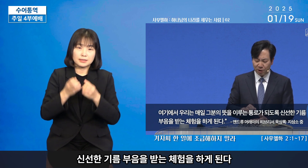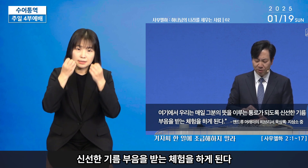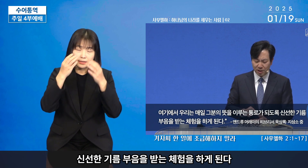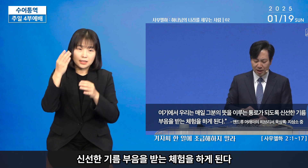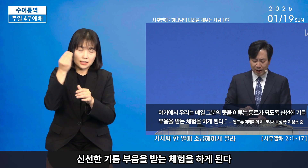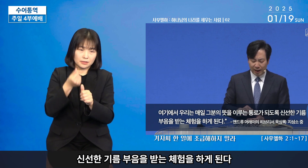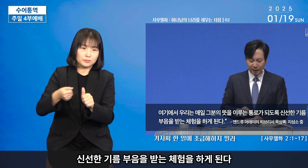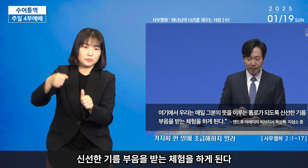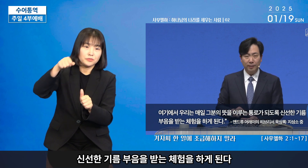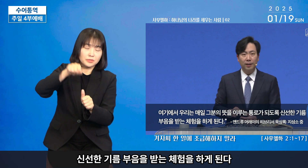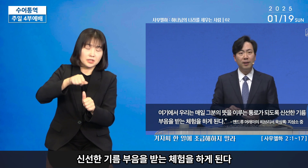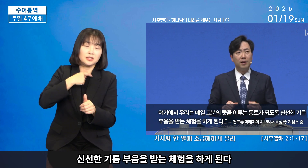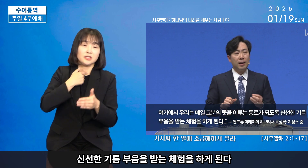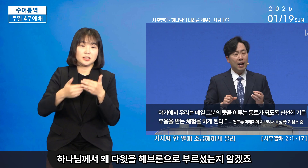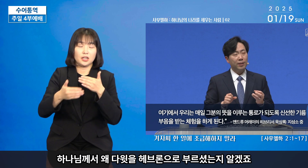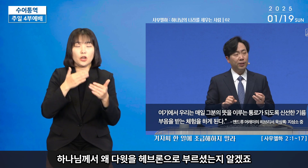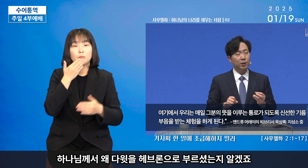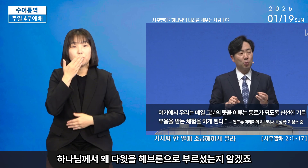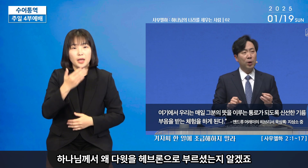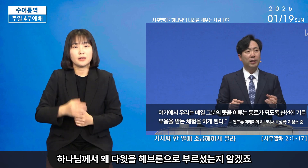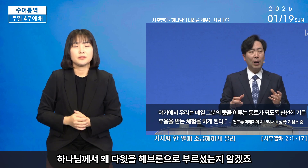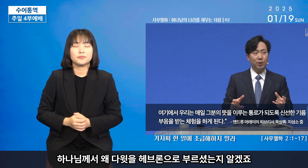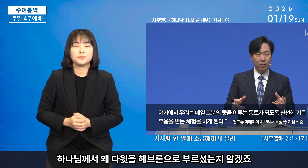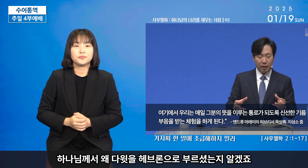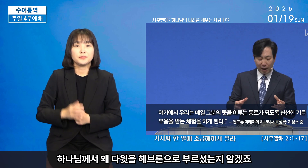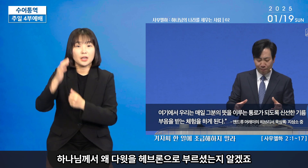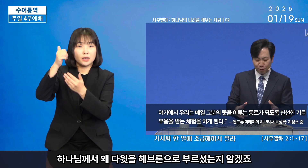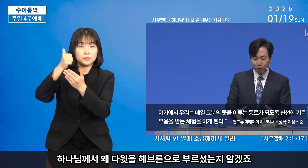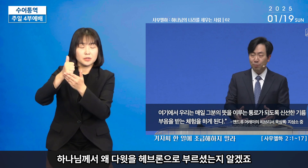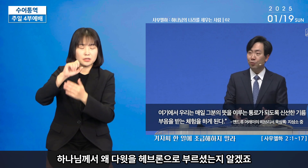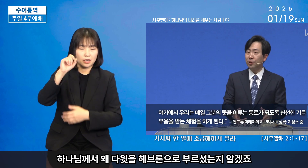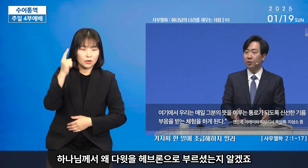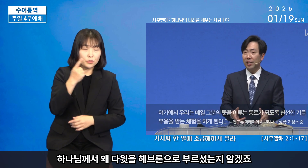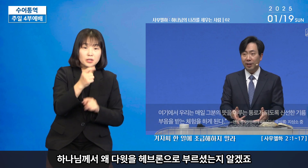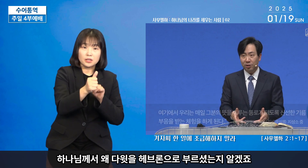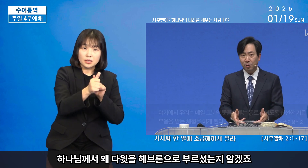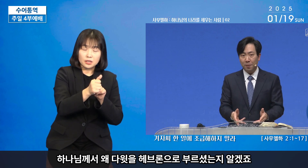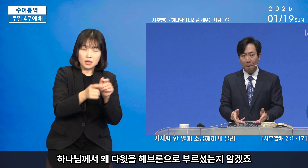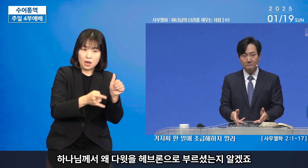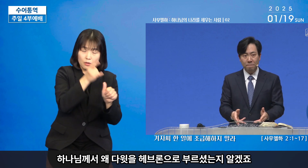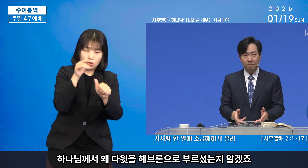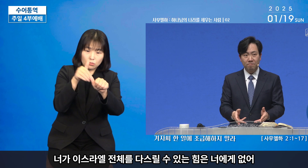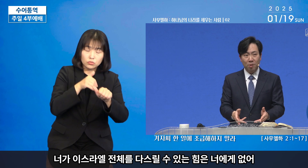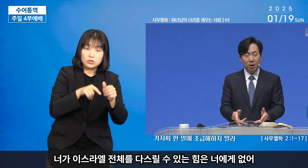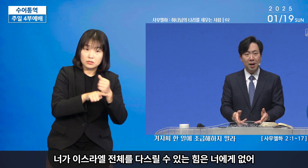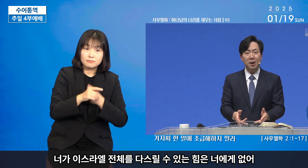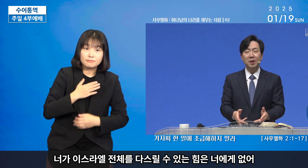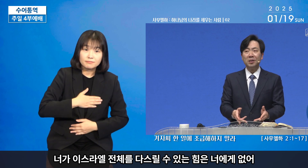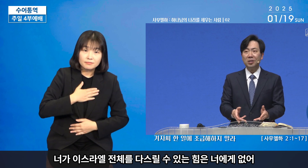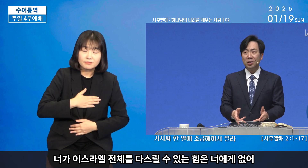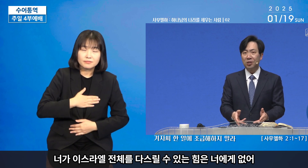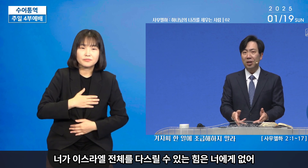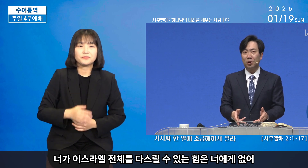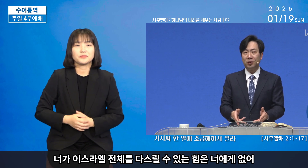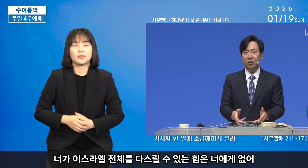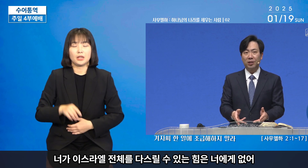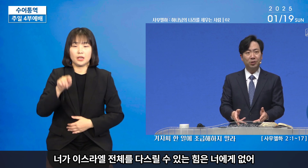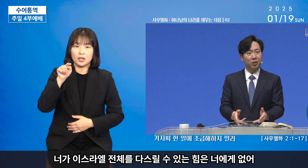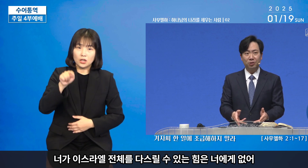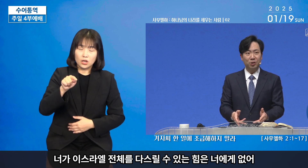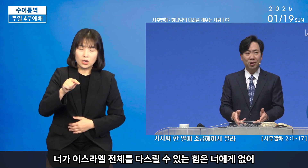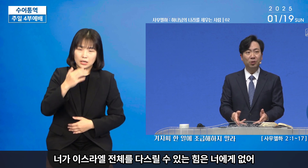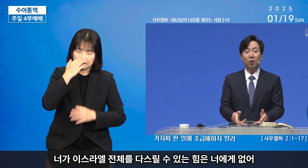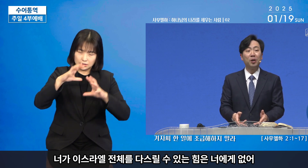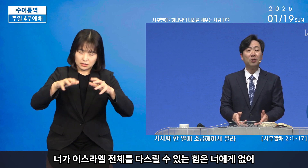받는 체험을 하게 된다. 하나님께서 왜 다윗을 헤브론으로 부르셨는지 알겠죠? 너가 이스라엘 전체를